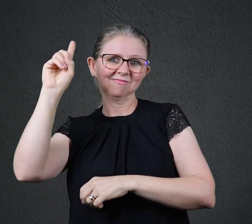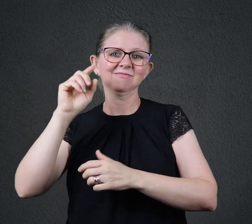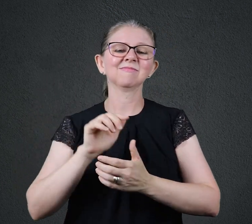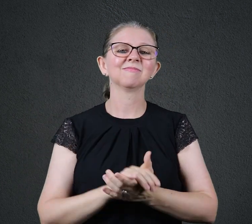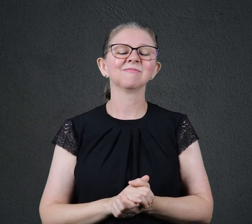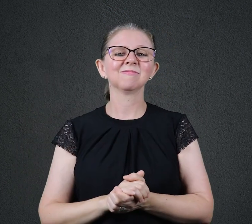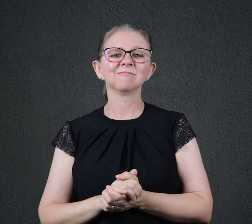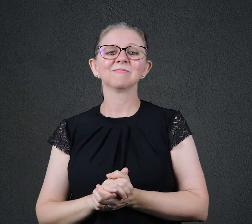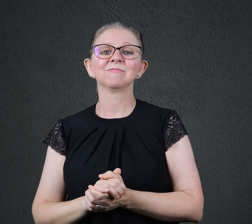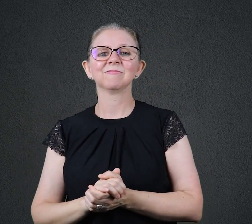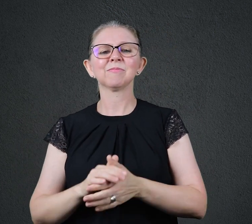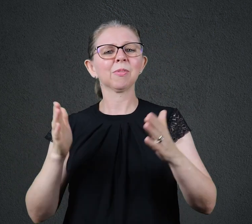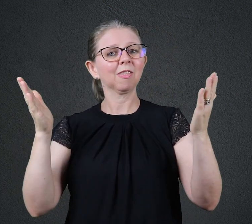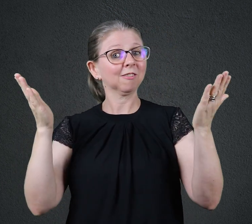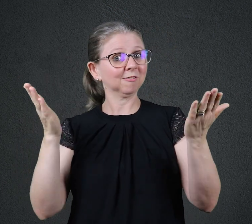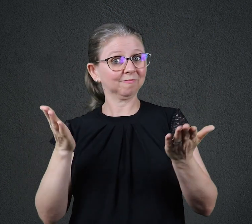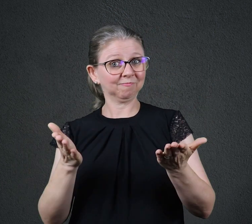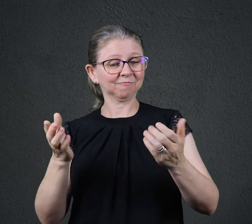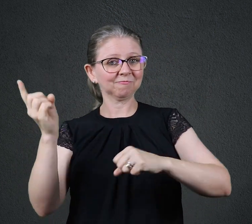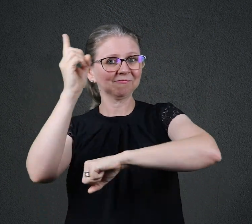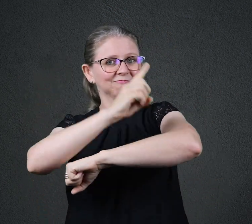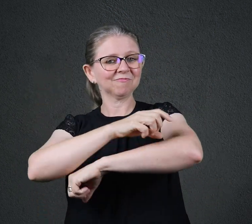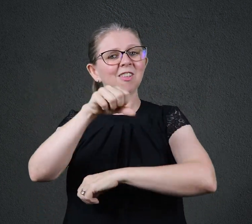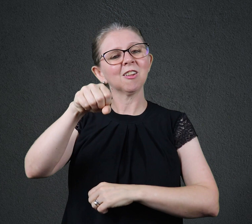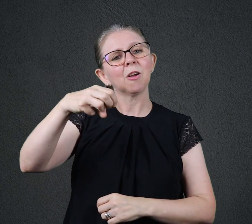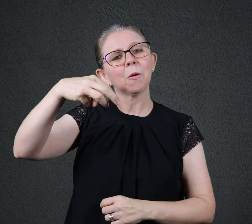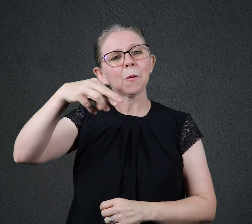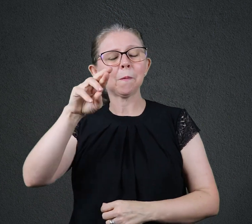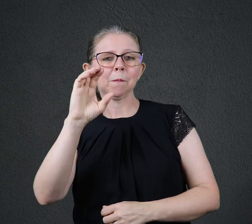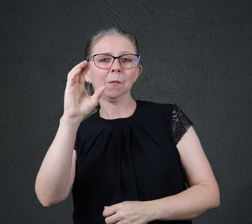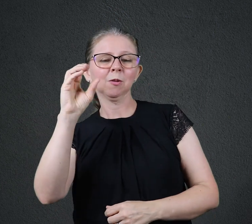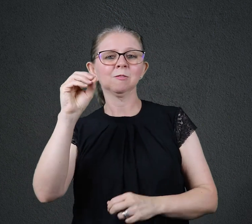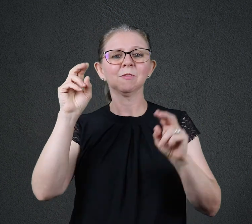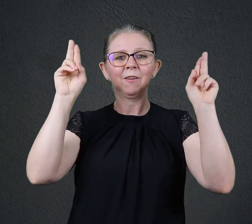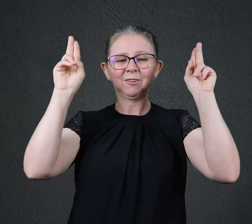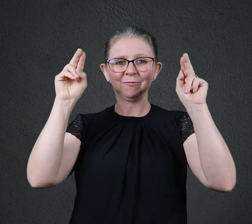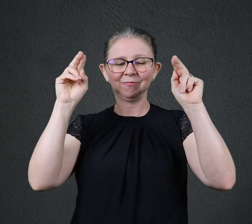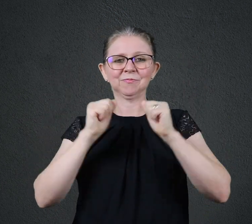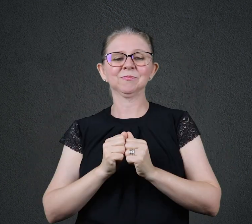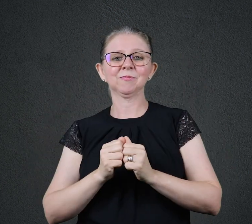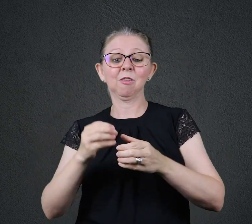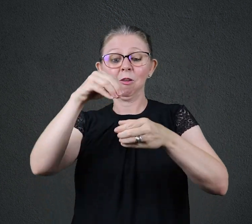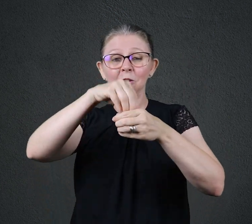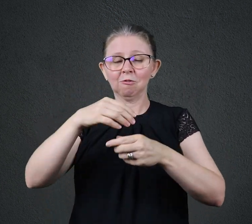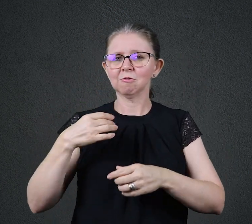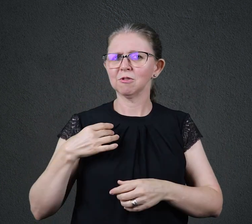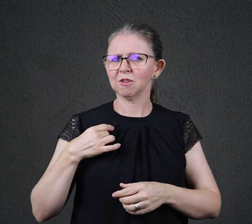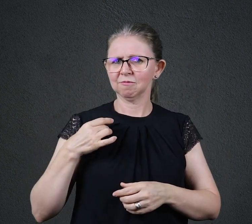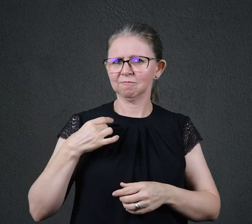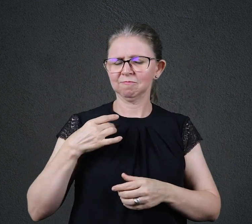Hoje é 9 de março. Título de hoje: Ofertas Voluntárias. Leitura bíblica: Êxodo capítulo